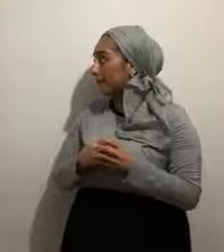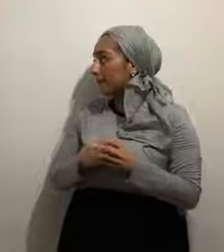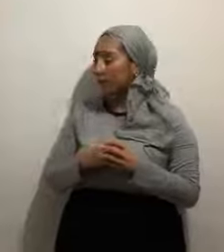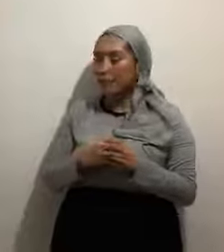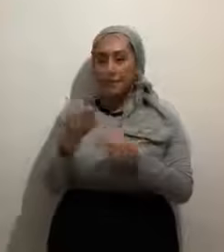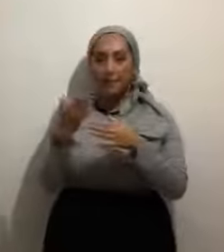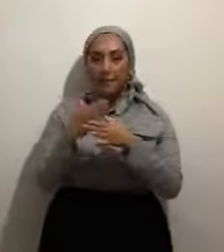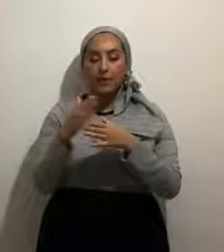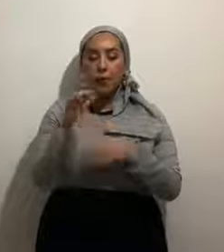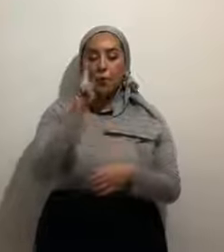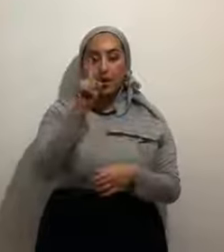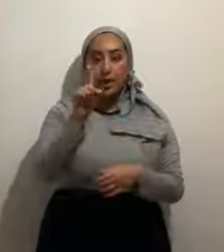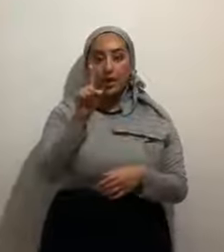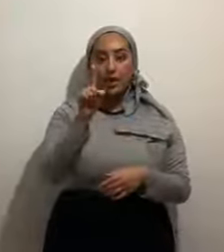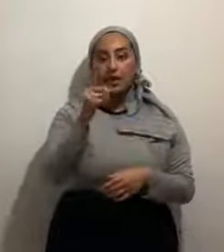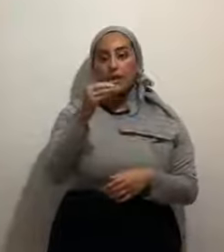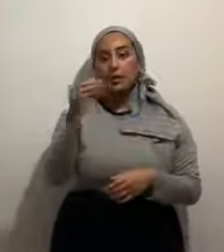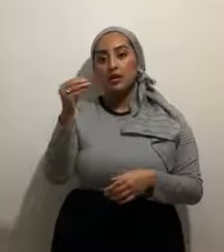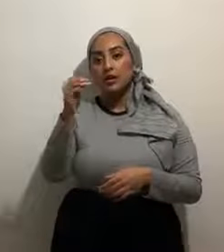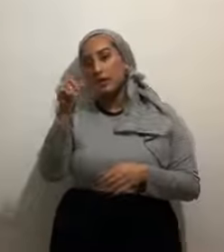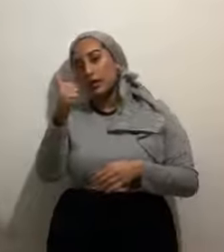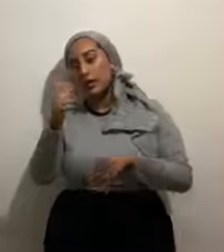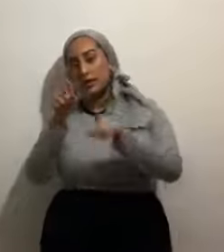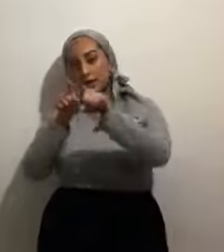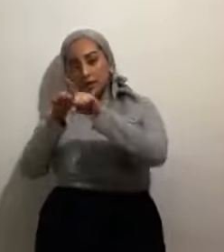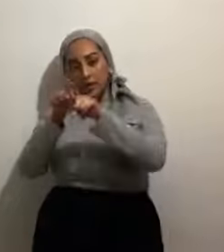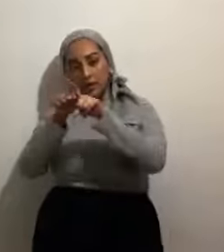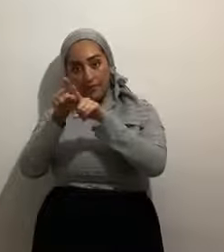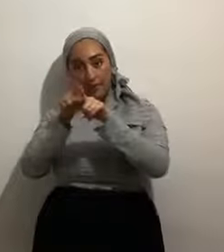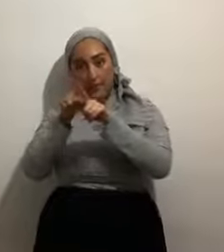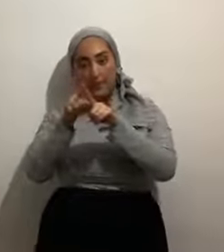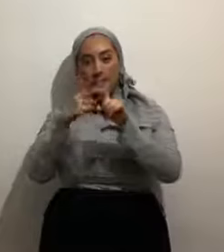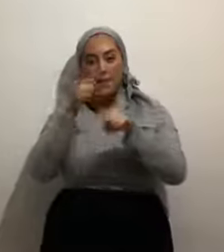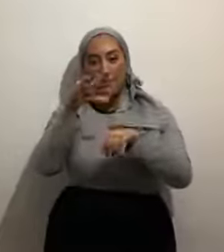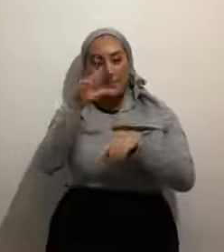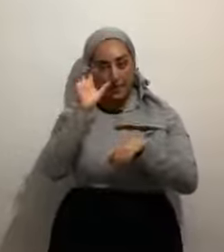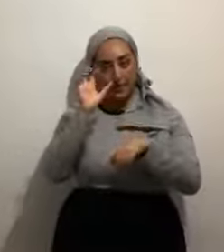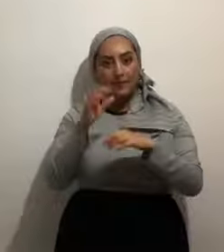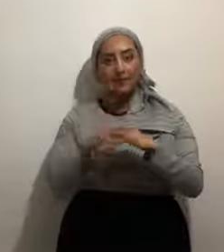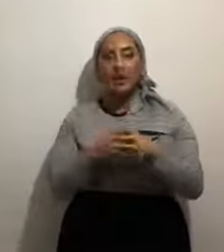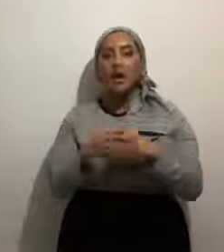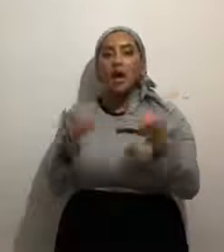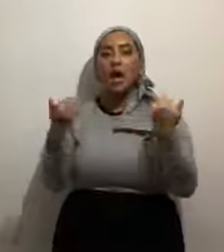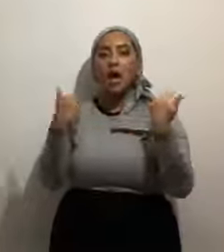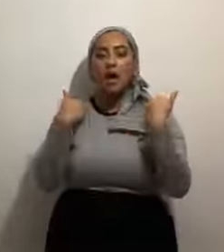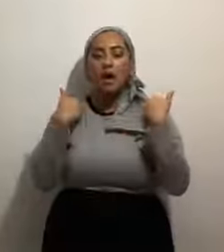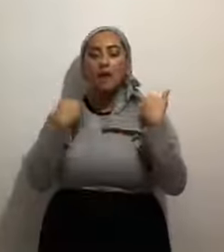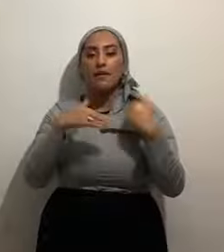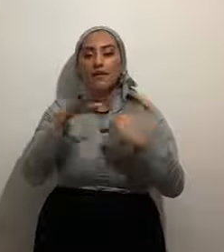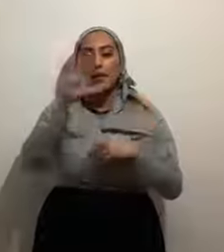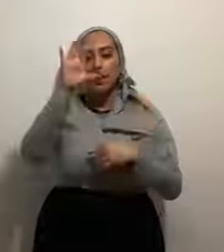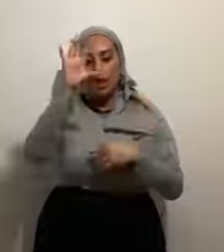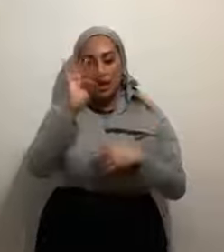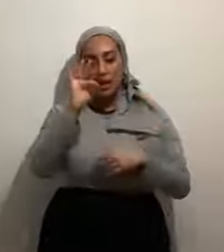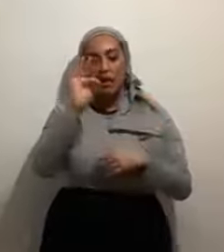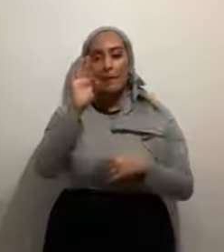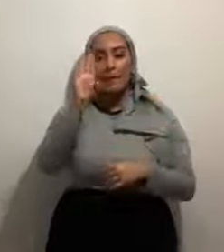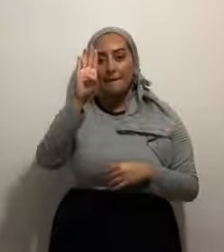una y otra estrella de las 500 hay 9 billones de